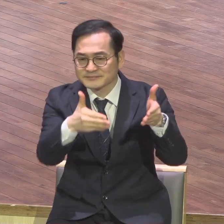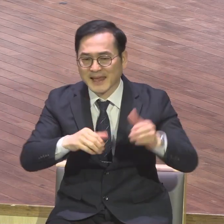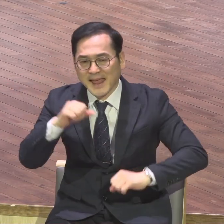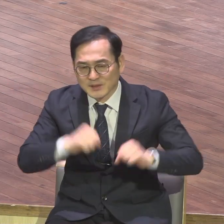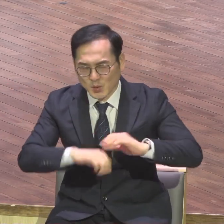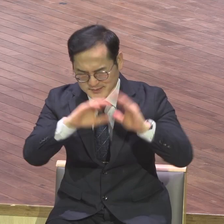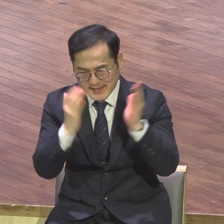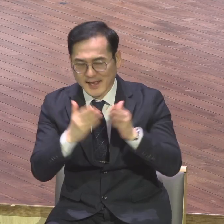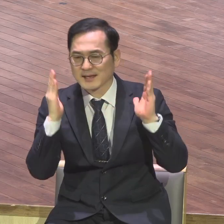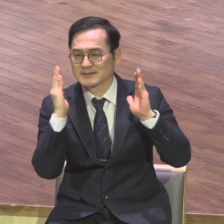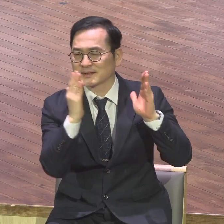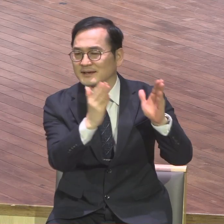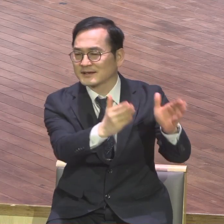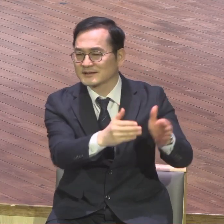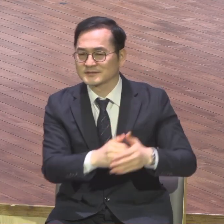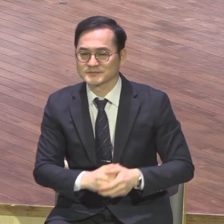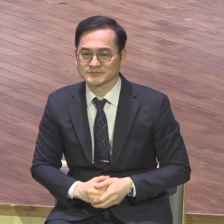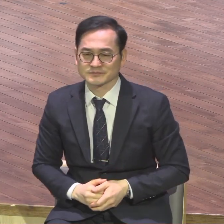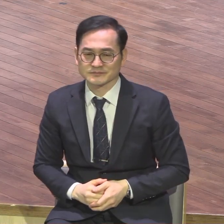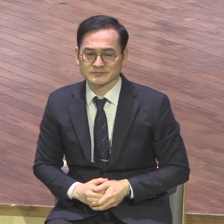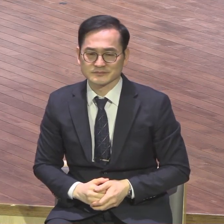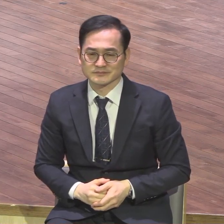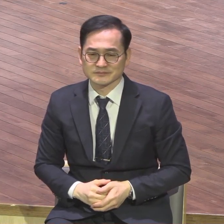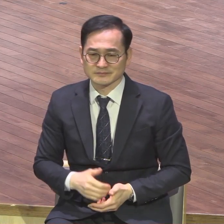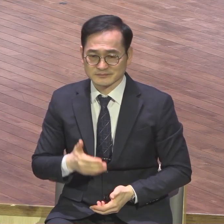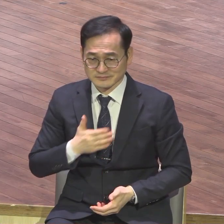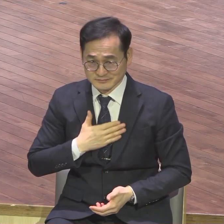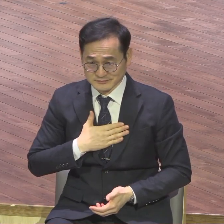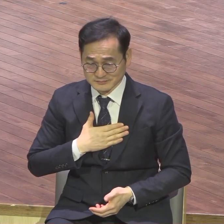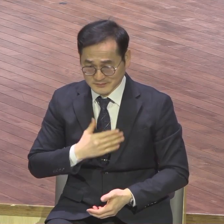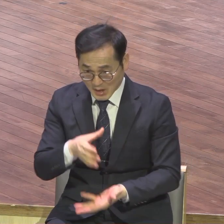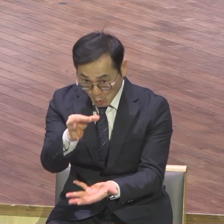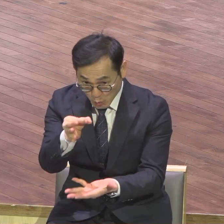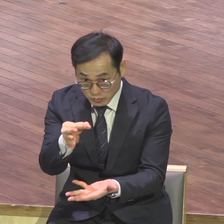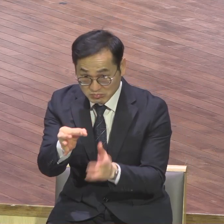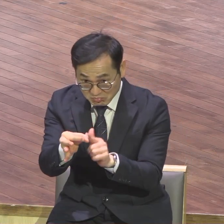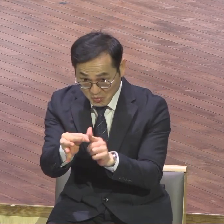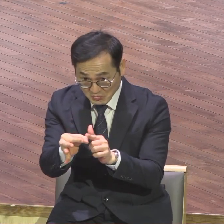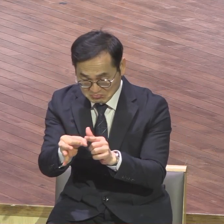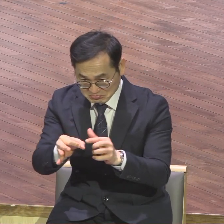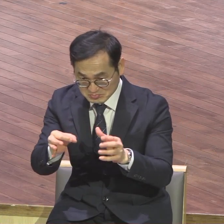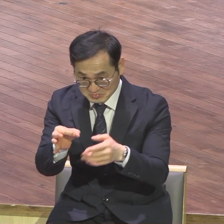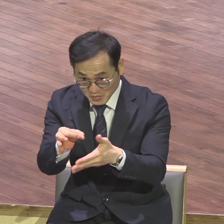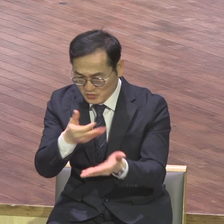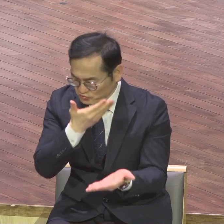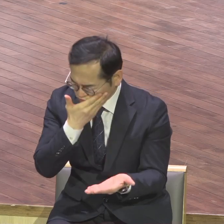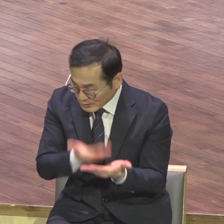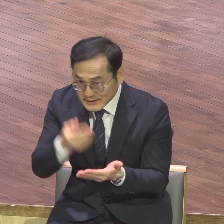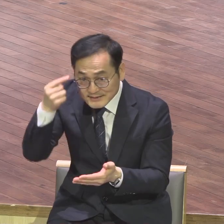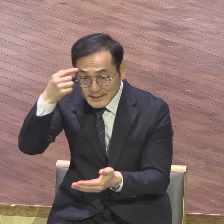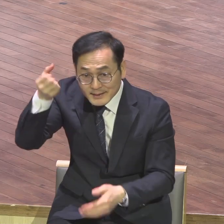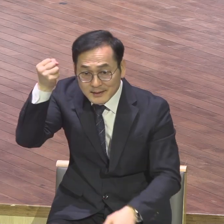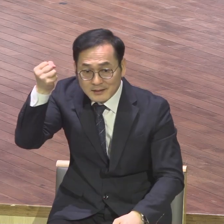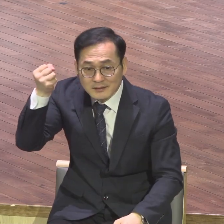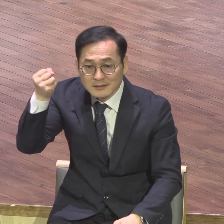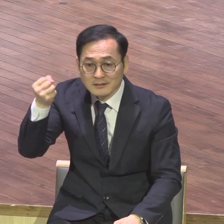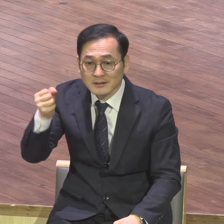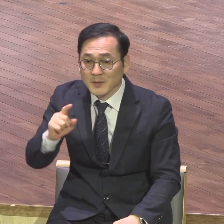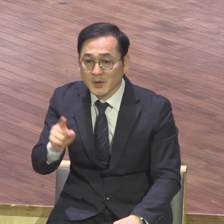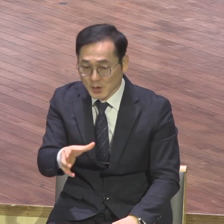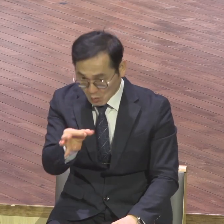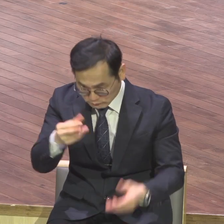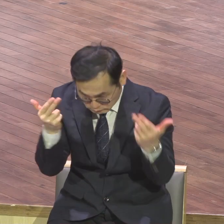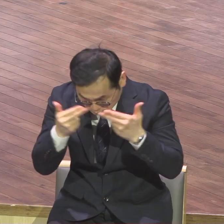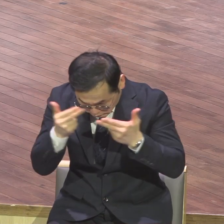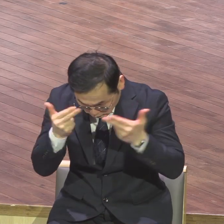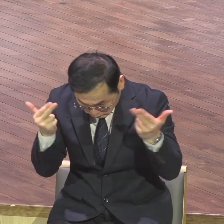모습 달라지게 돼 있습니다. 물질이 절대 가치다, 내 인생에 물질이 최고다, 이런 사람은요, 돈